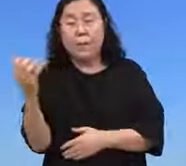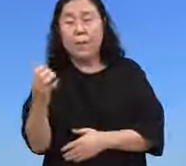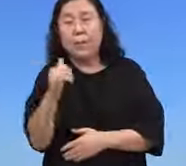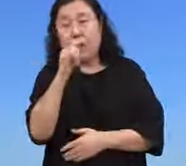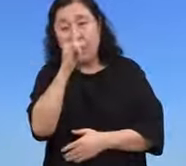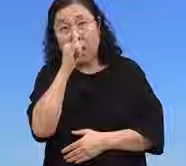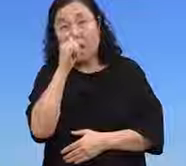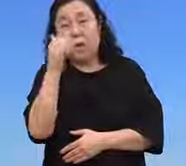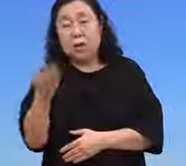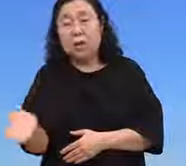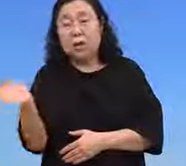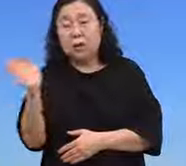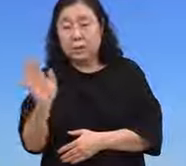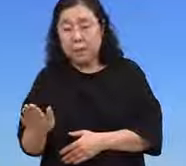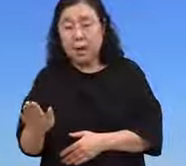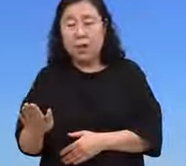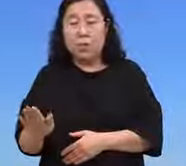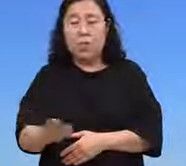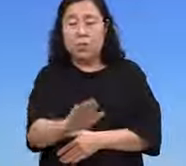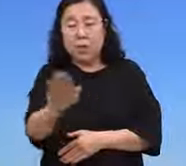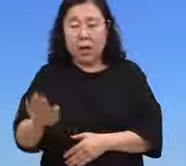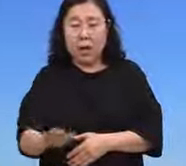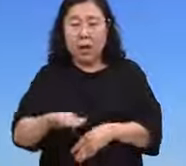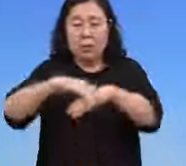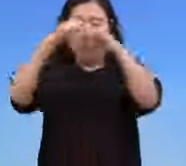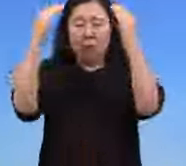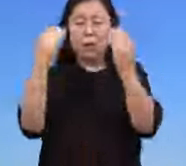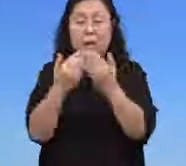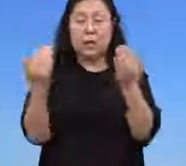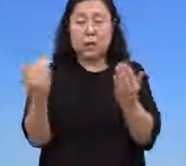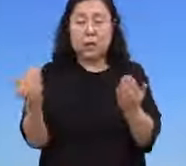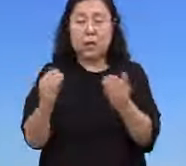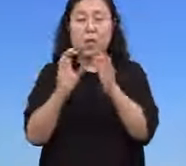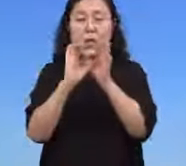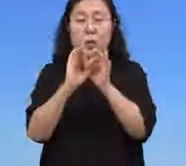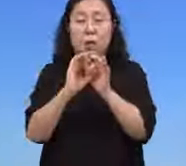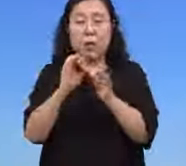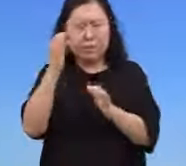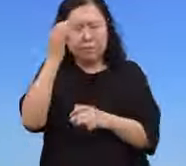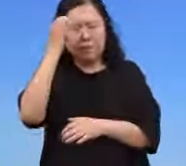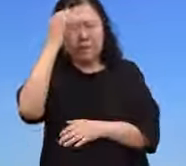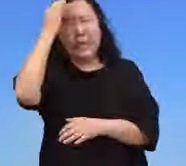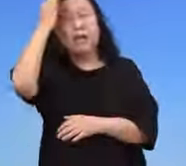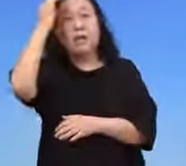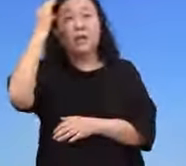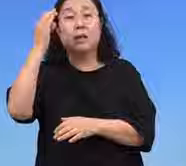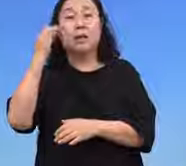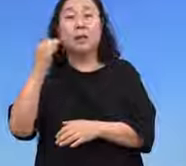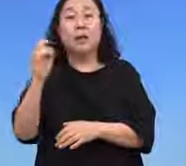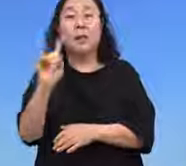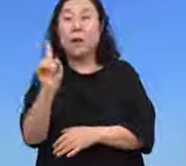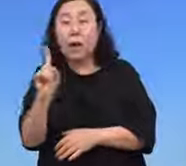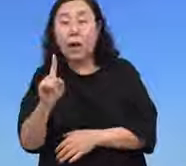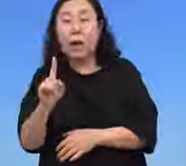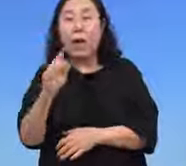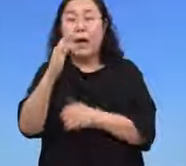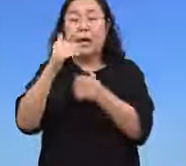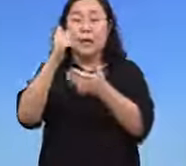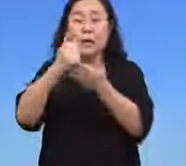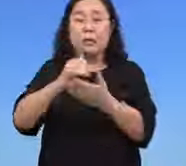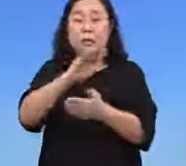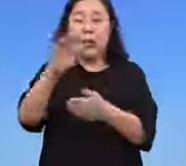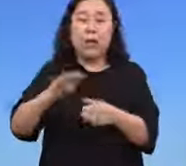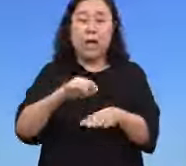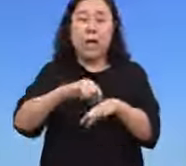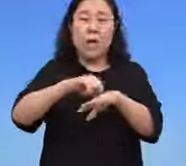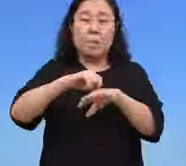아픔이지만 총체적으로 이런 일들을 통해 우리가 깨달아야 되는 게 뭡니까? 하나님이 지금 우리 민낯을 드러내고 계시다는 거예요.